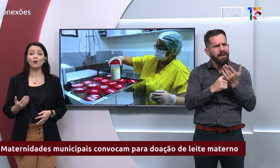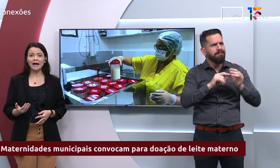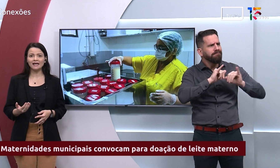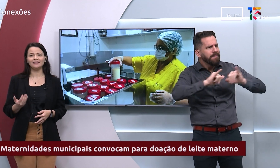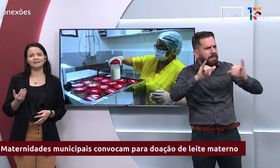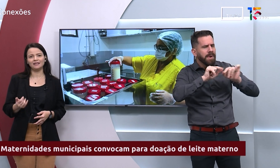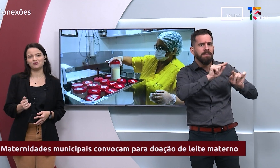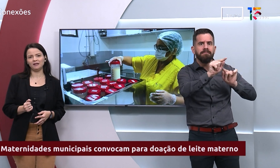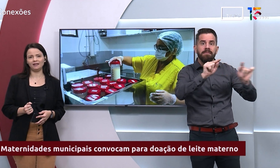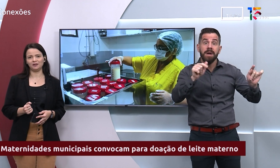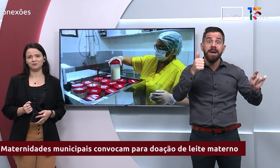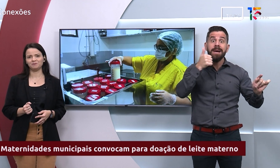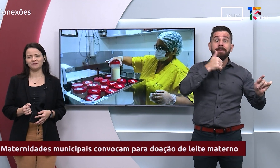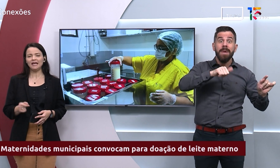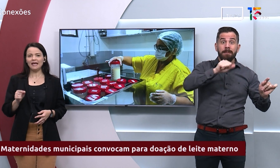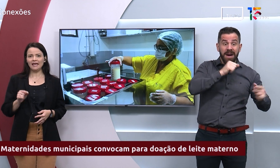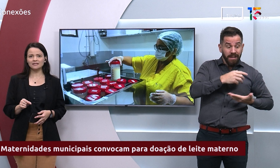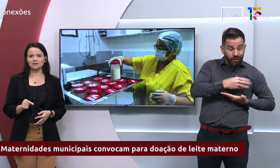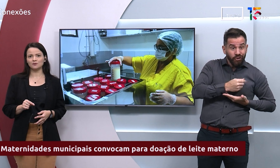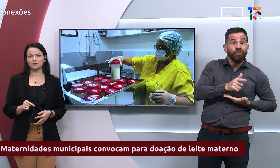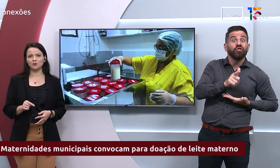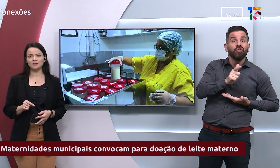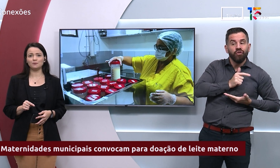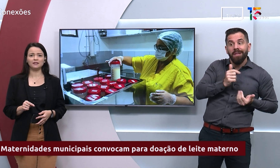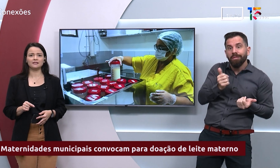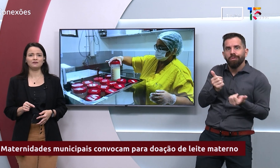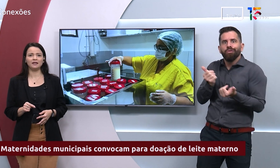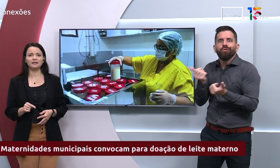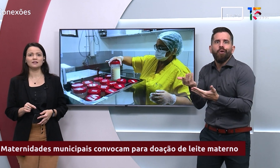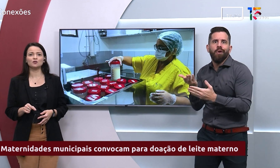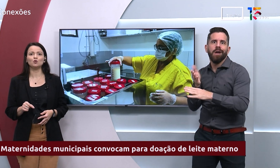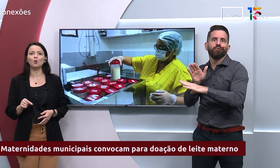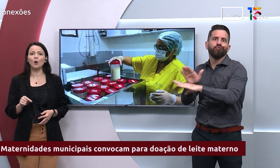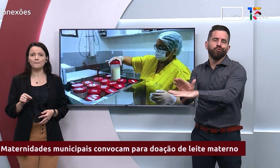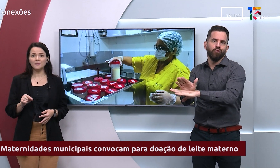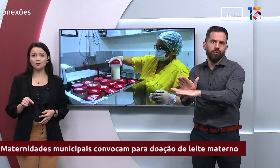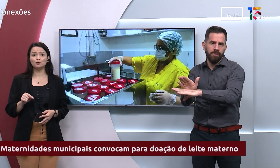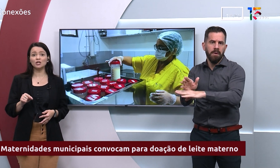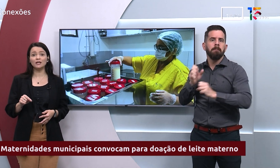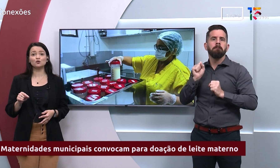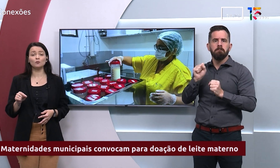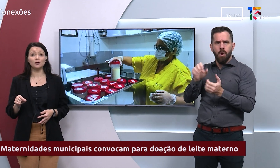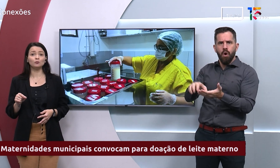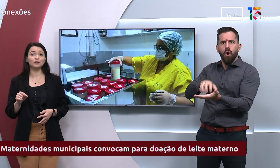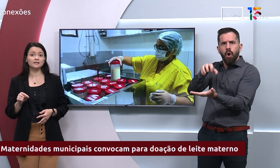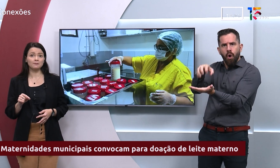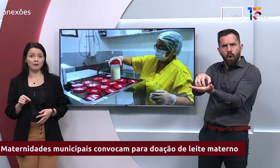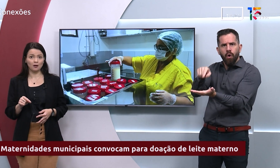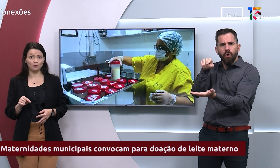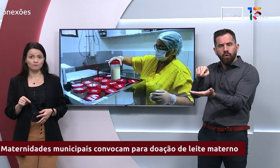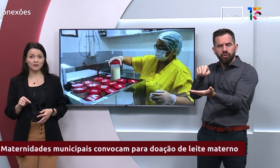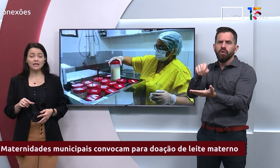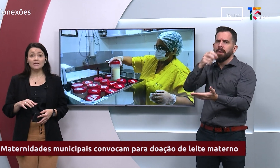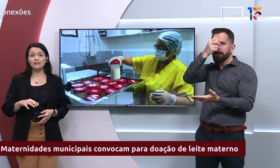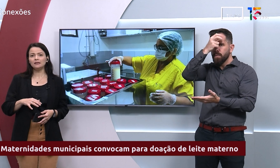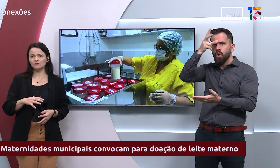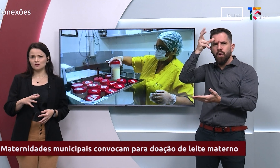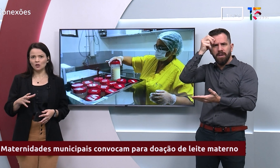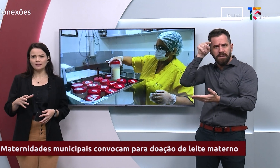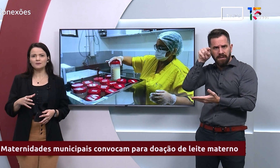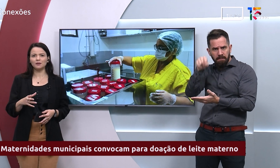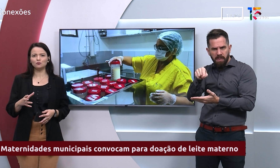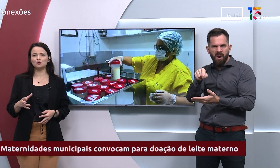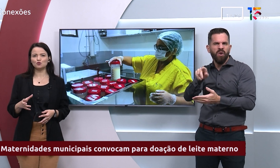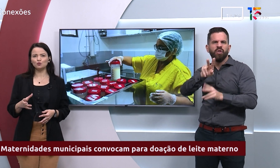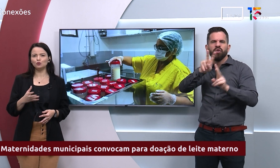para doarem leite materno. Essas doações podem ser feitas no Banco de Leite Humano Municipal. E